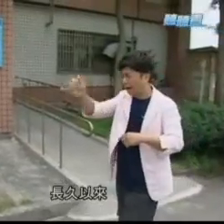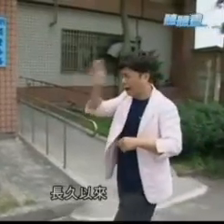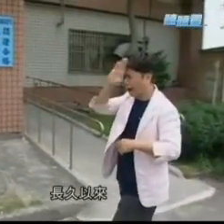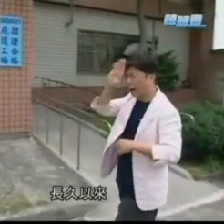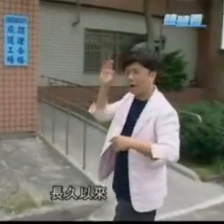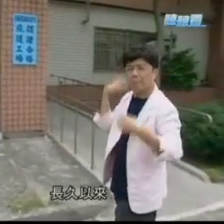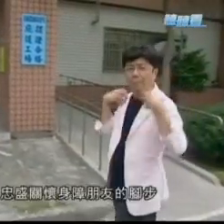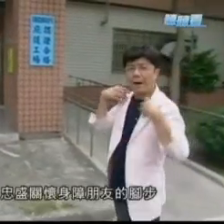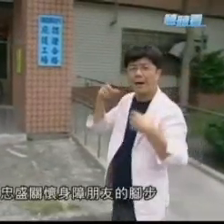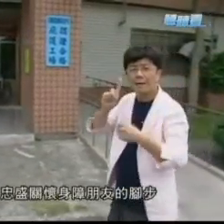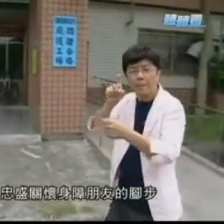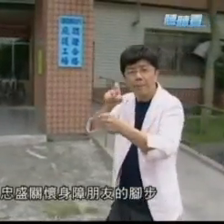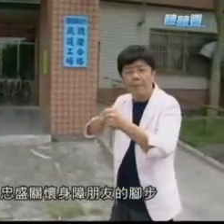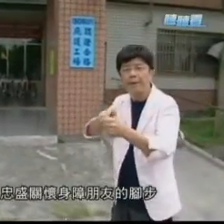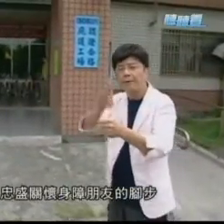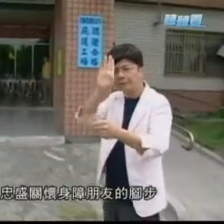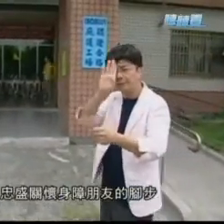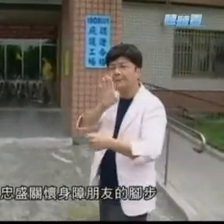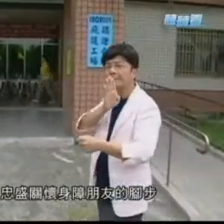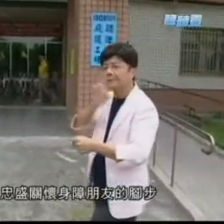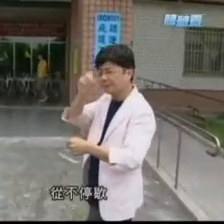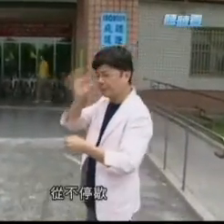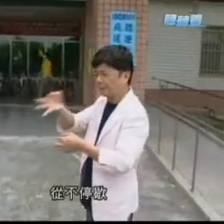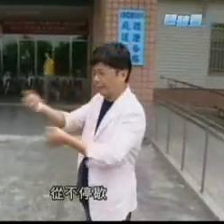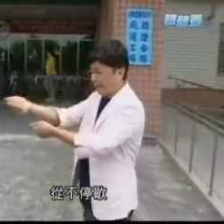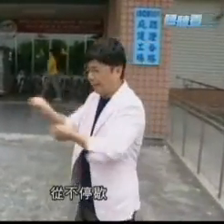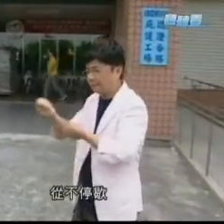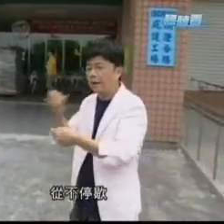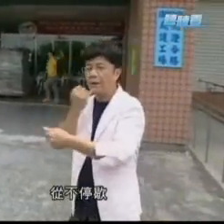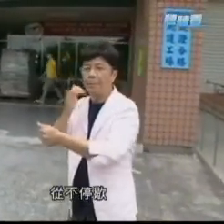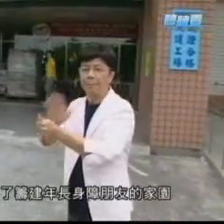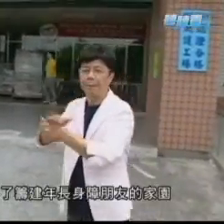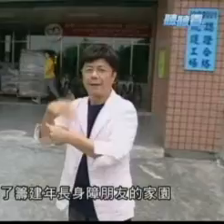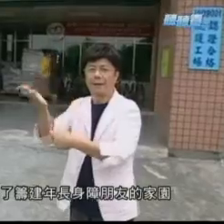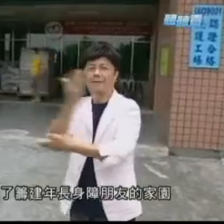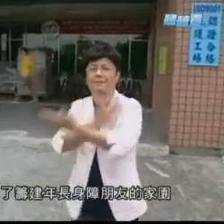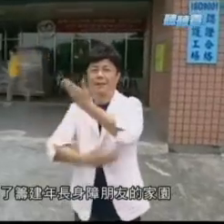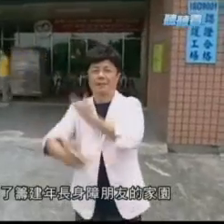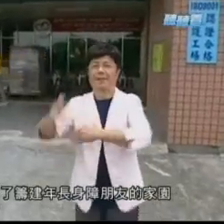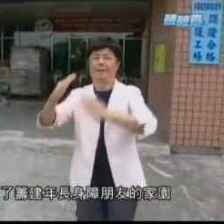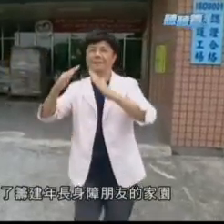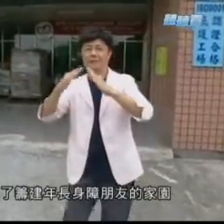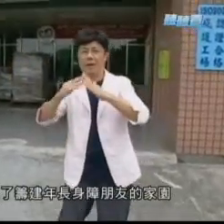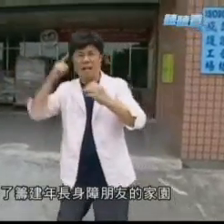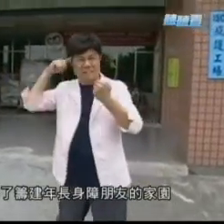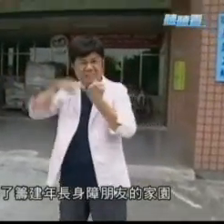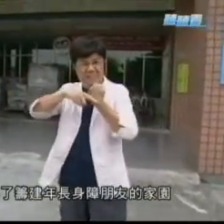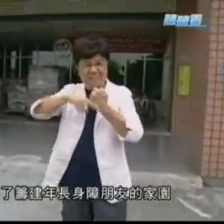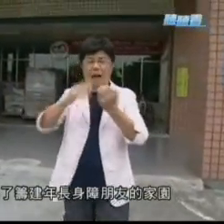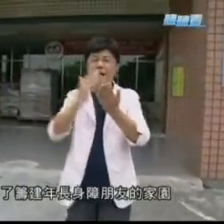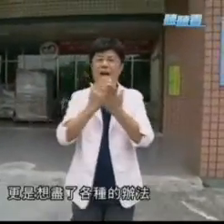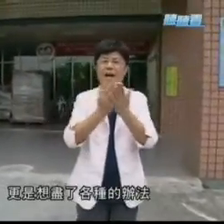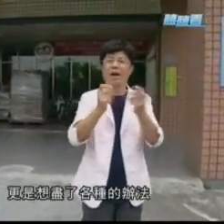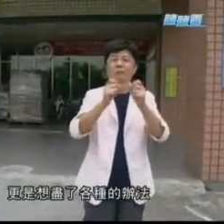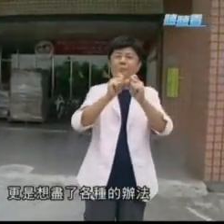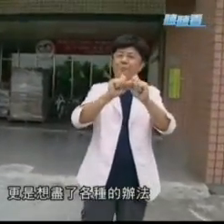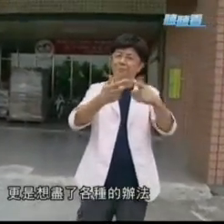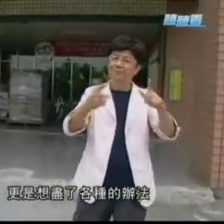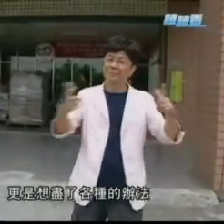来呢，忠胜关怀身障朋友的脚步从不停歇，为了筹建年长身障朋友的家园，更是想尽了各种的